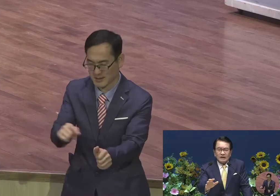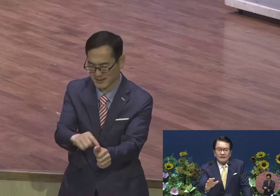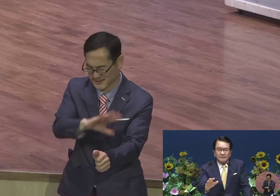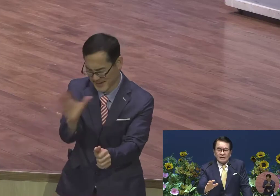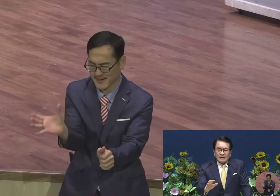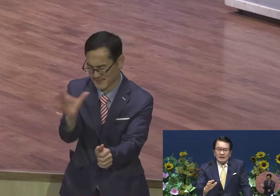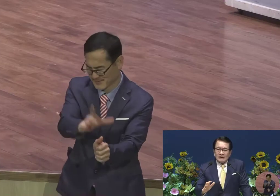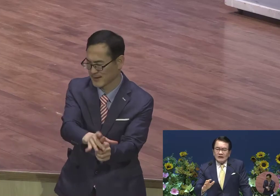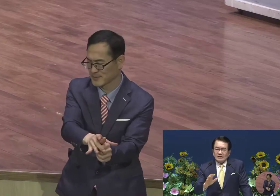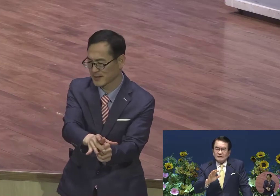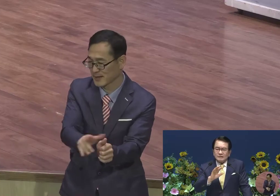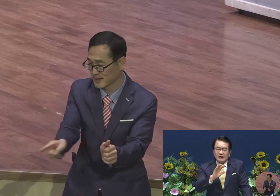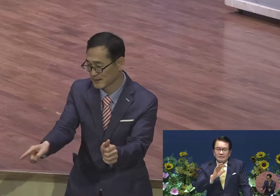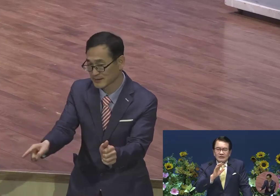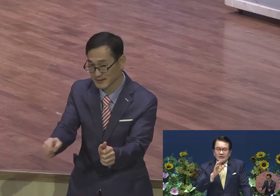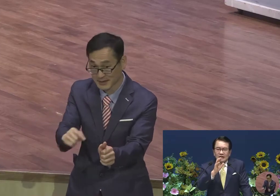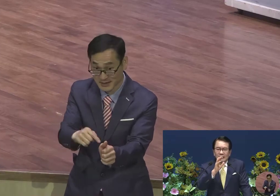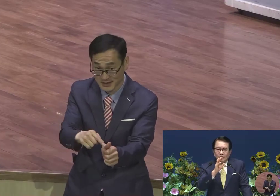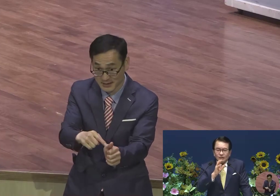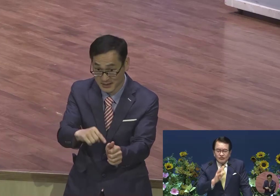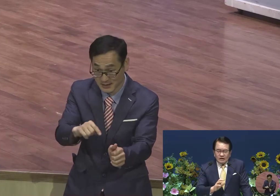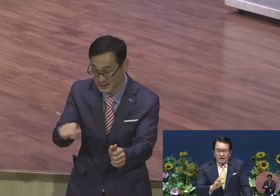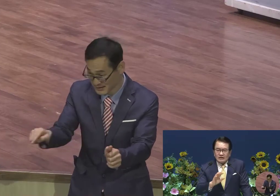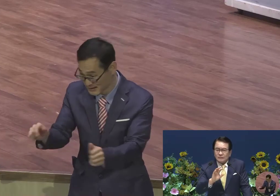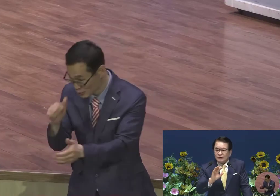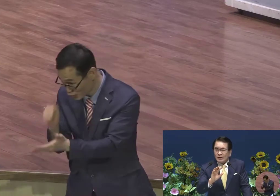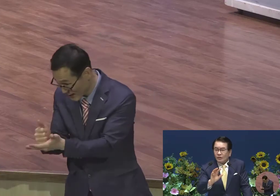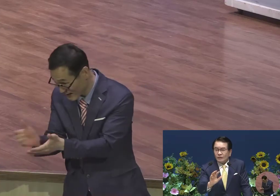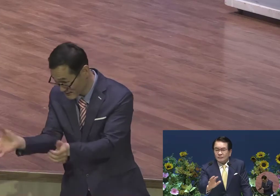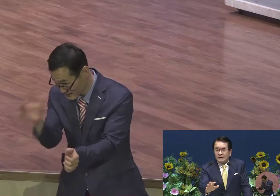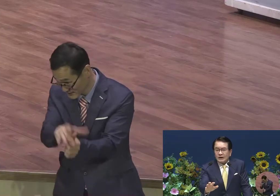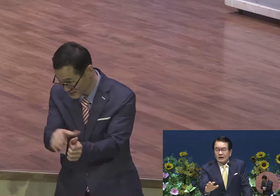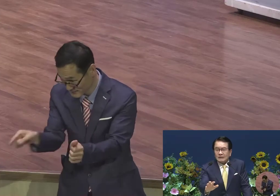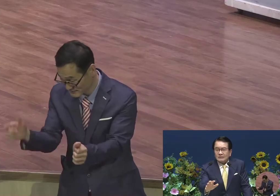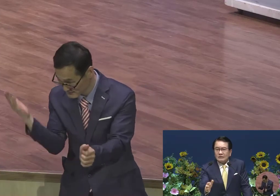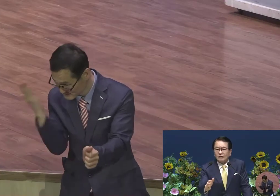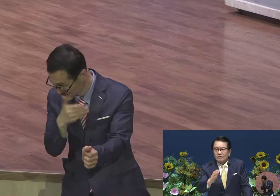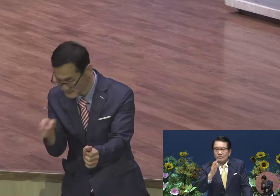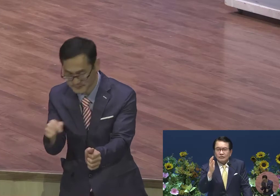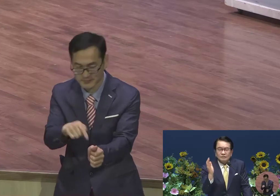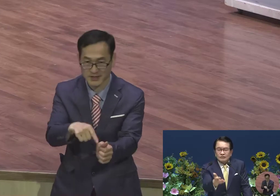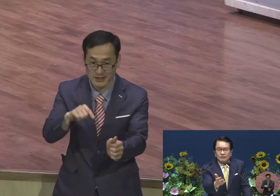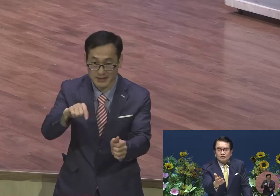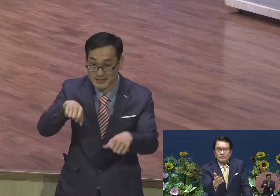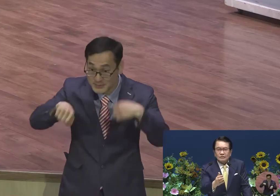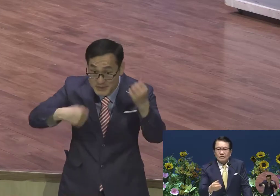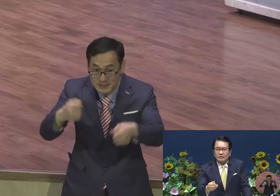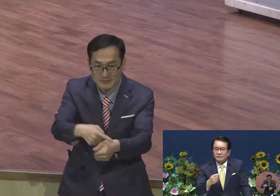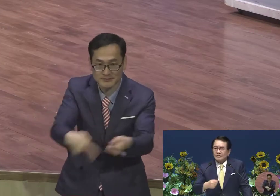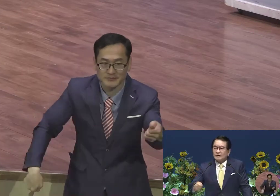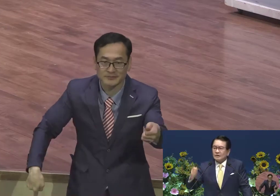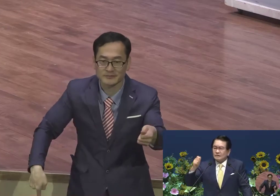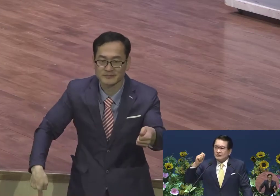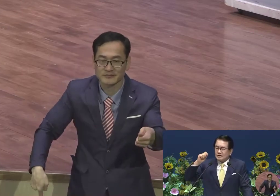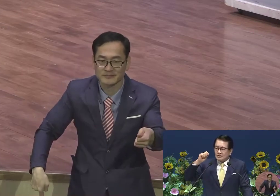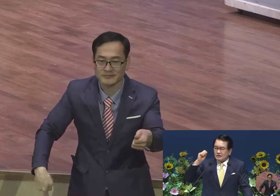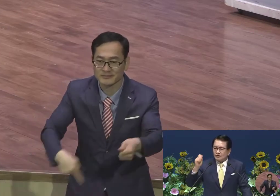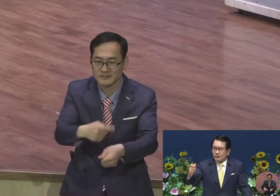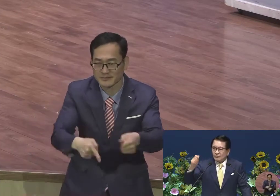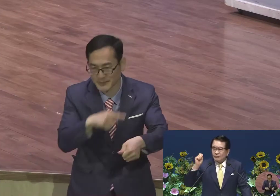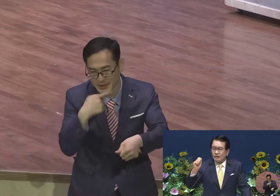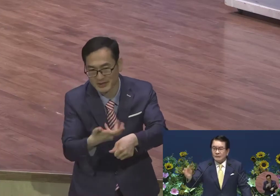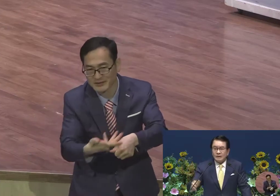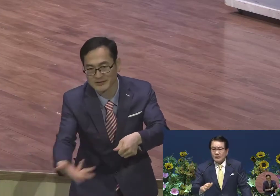전가합니다 이 짐승의 이 사람의 모든 죄를 이 짐승에 옮깁니다 그리고 그 짐승을 죽여서 피를 흘려서